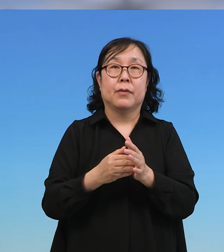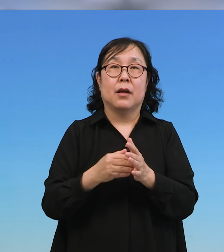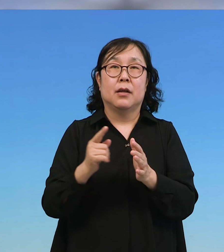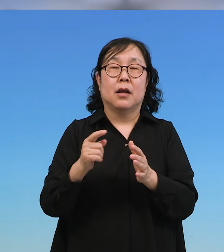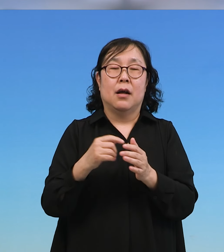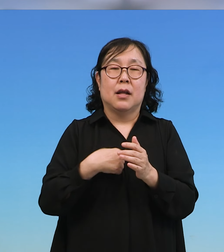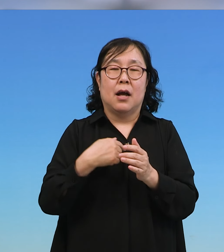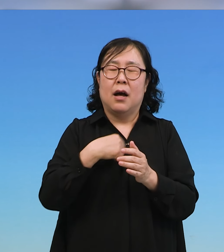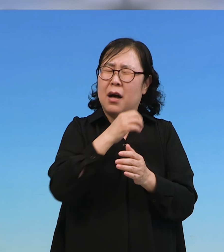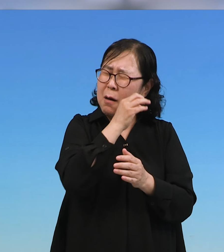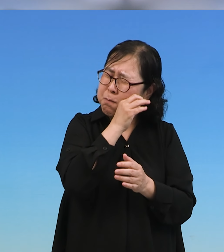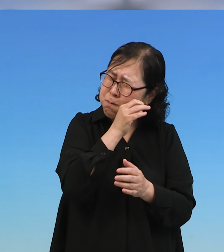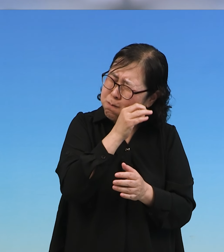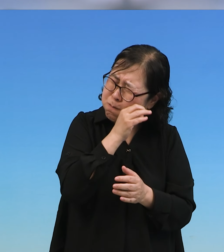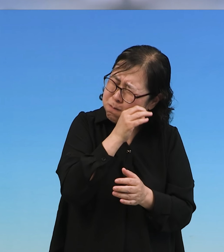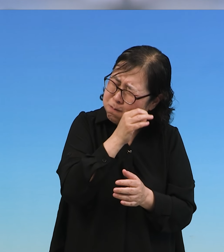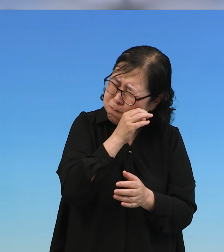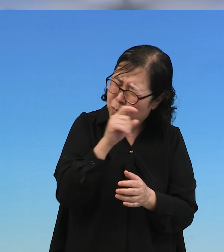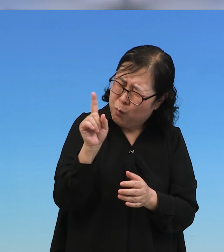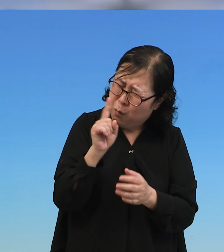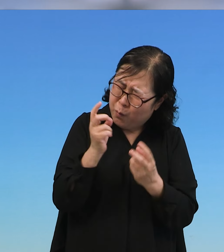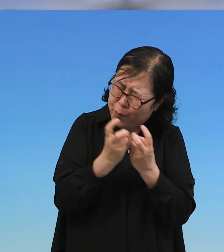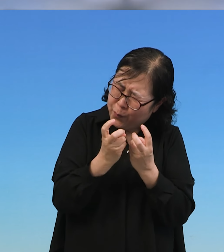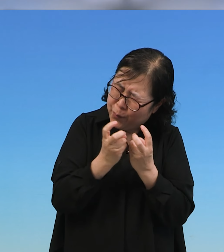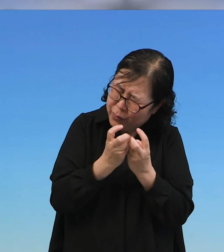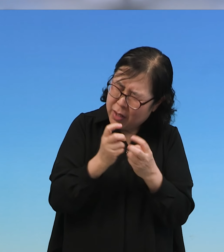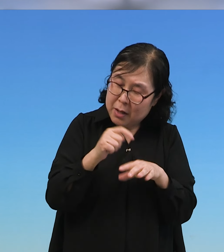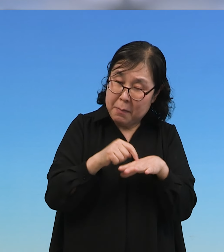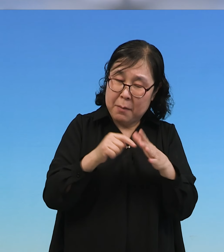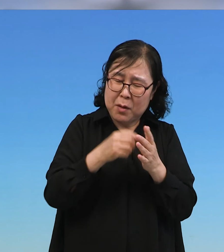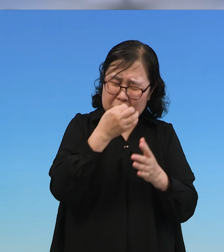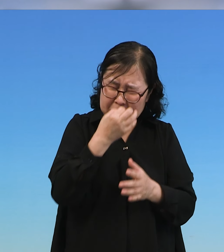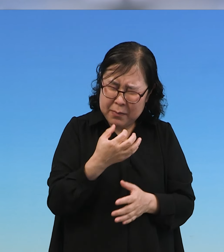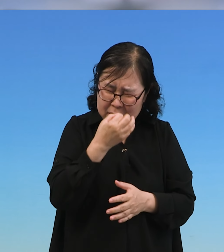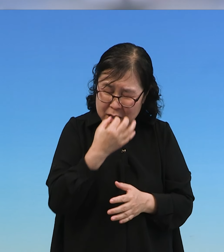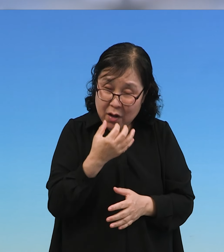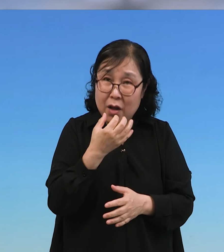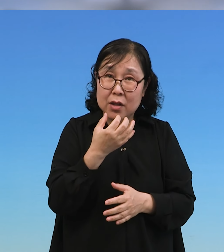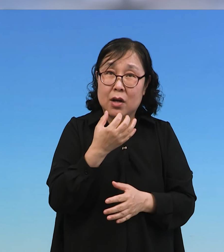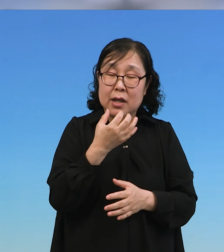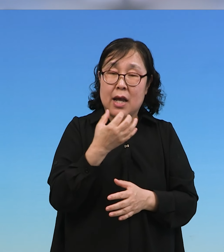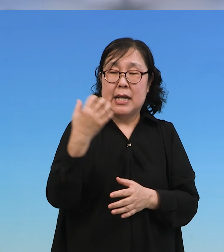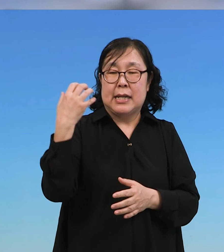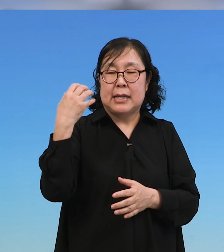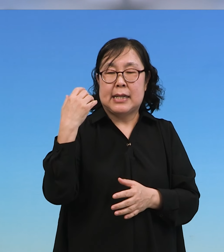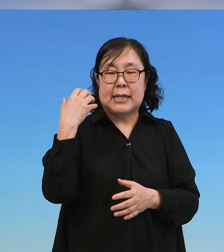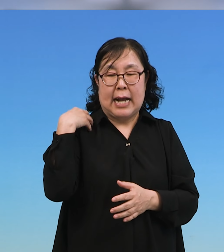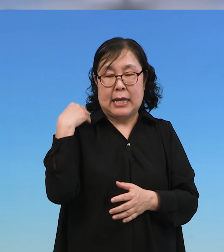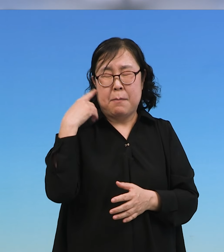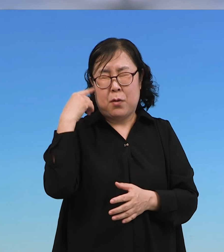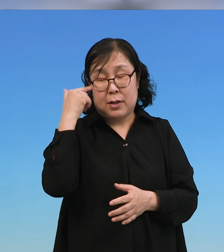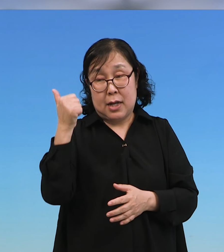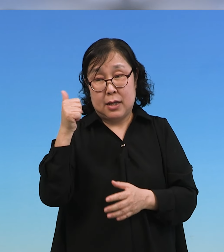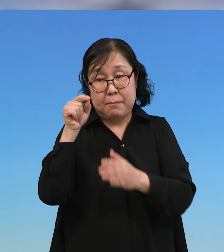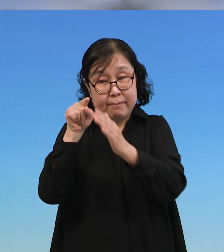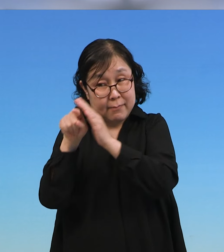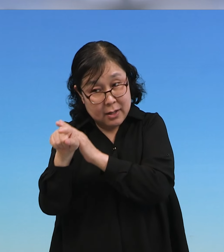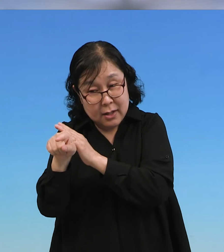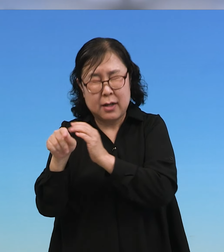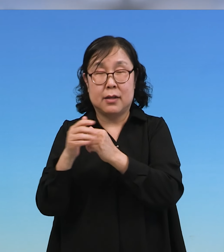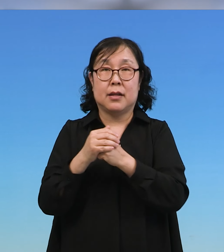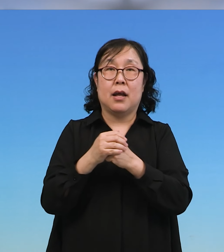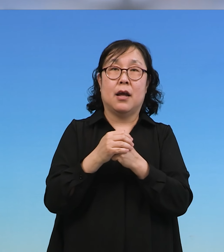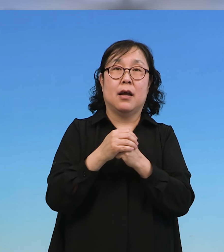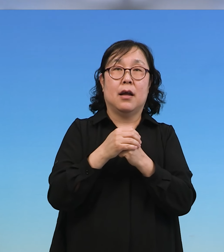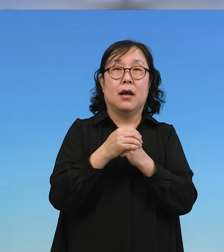뭐 쥐구멍이라도 찾을 것 같이 그렇게 힘든 마음을 가지고 그 담당 목사님을 찾아갔더니요, 목사님이 뭐라고